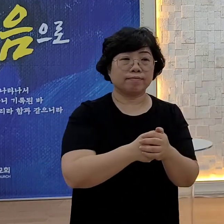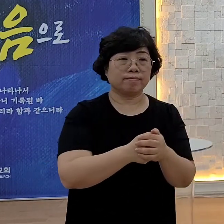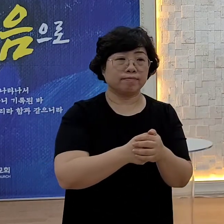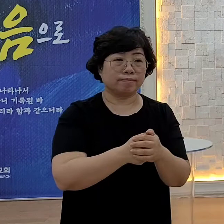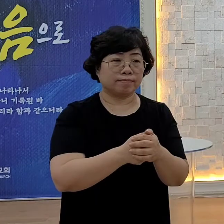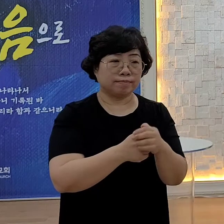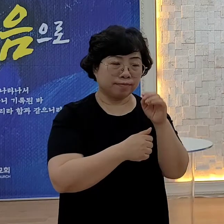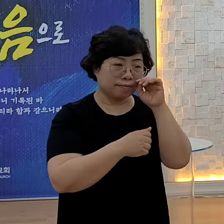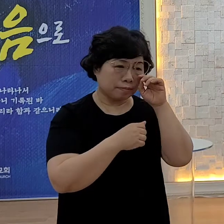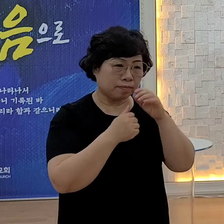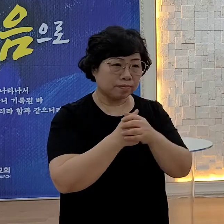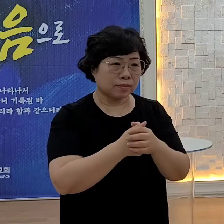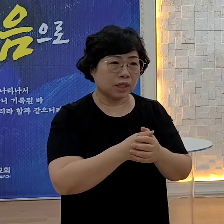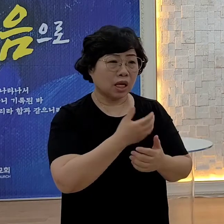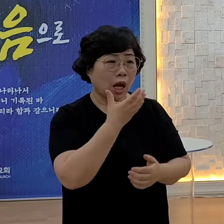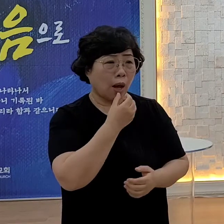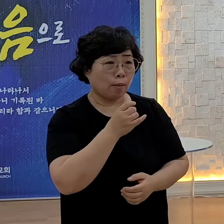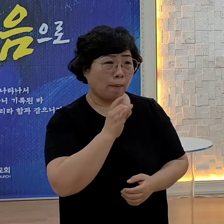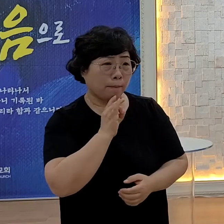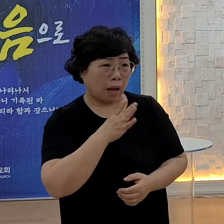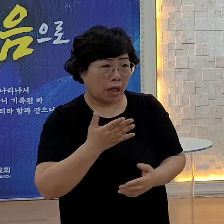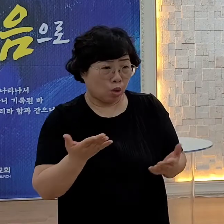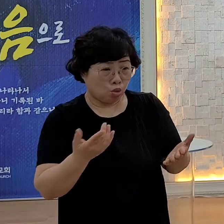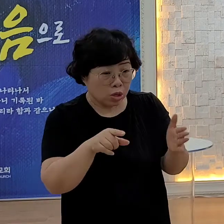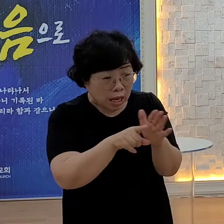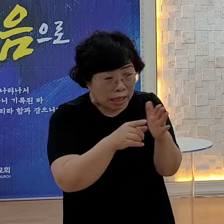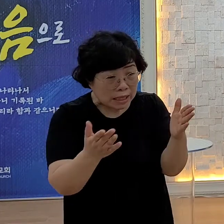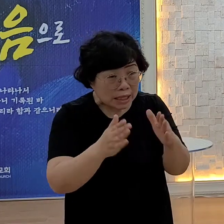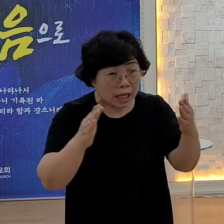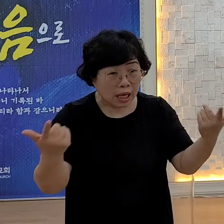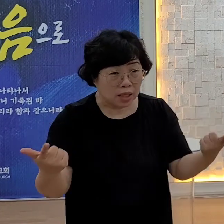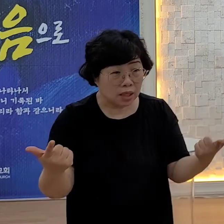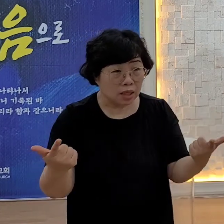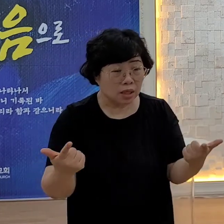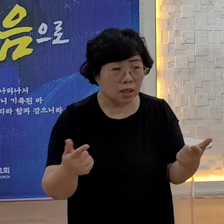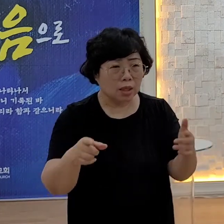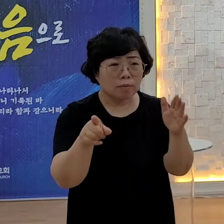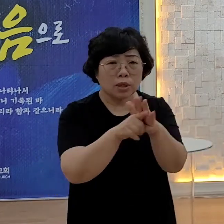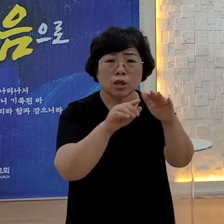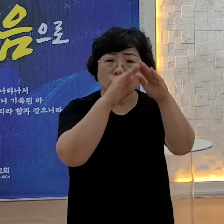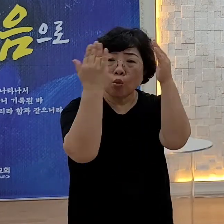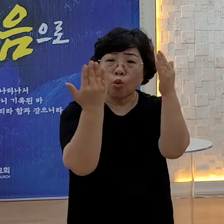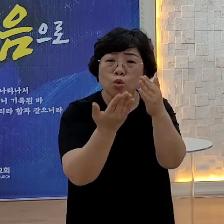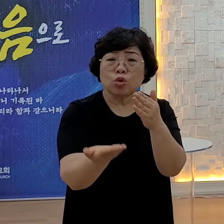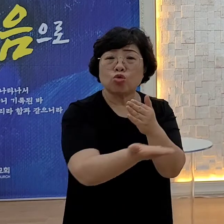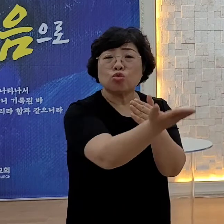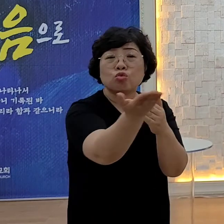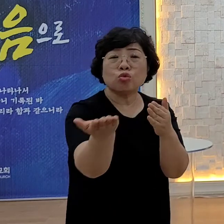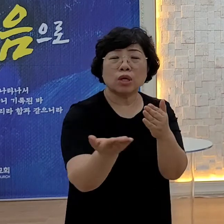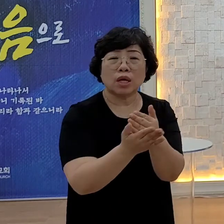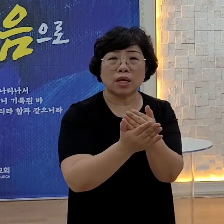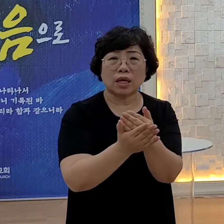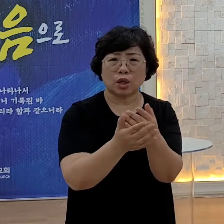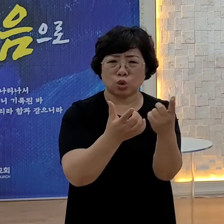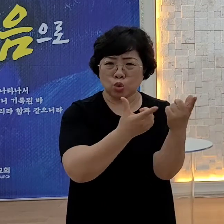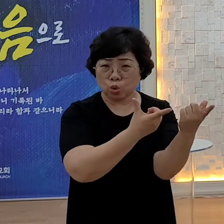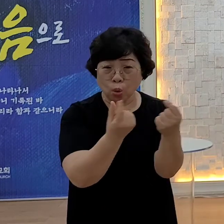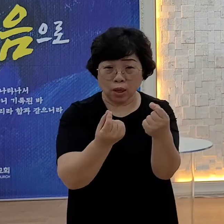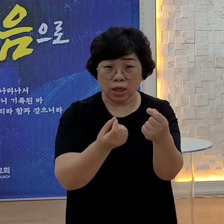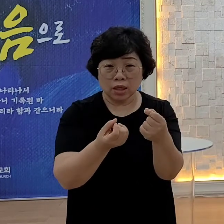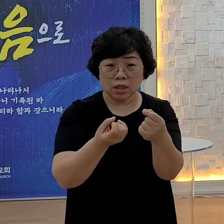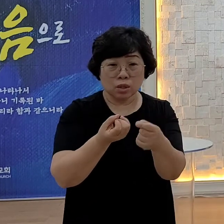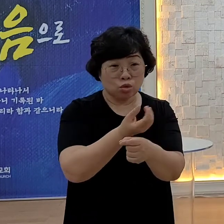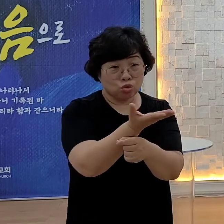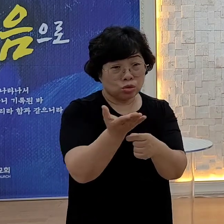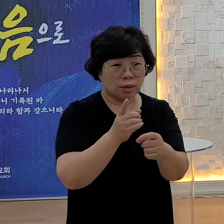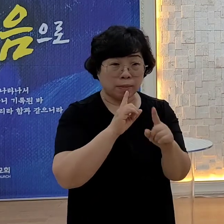있는데 이게 아브라함만을 위한 게 아니라 했죠. 그럼 누구에게? 믿는 모든 우리에게 이 주신 메시지다라고 오늘 본문에